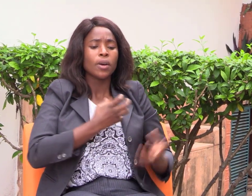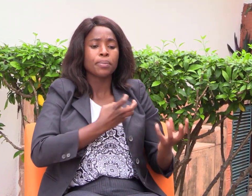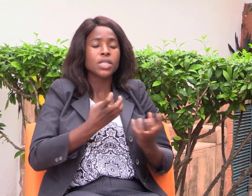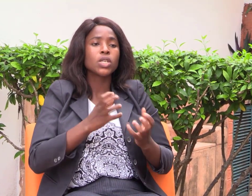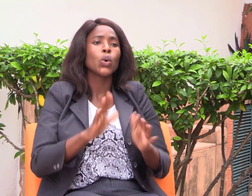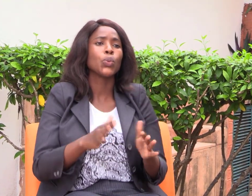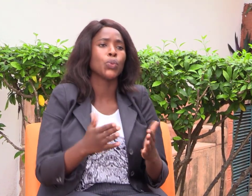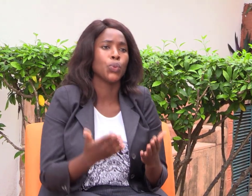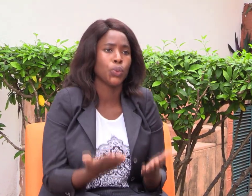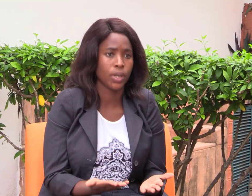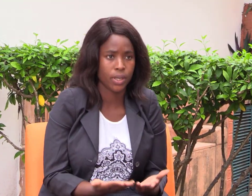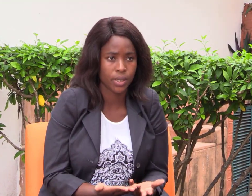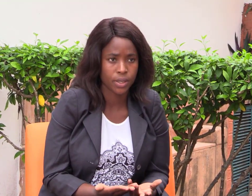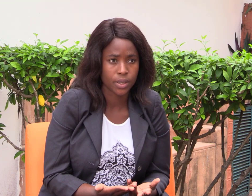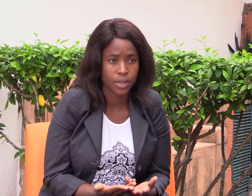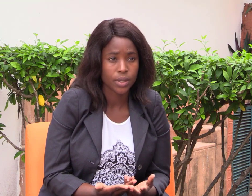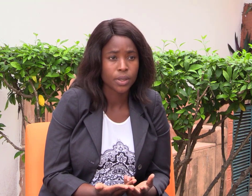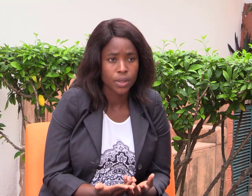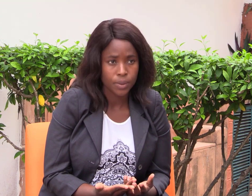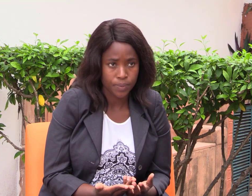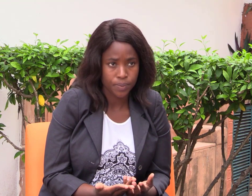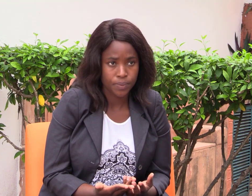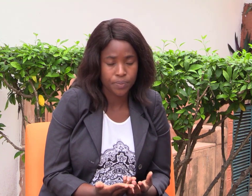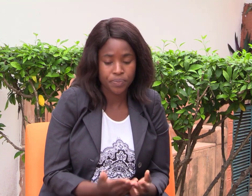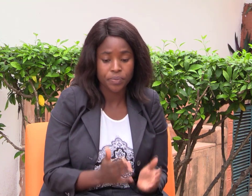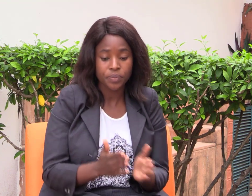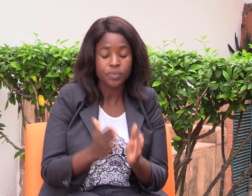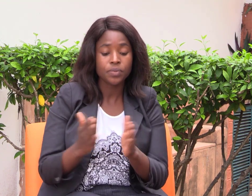o sentimento de cada um, o que é que as pessoas precisam.